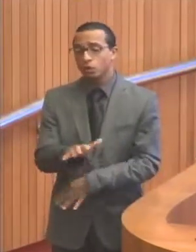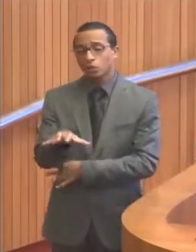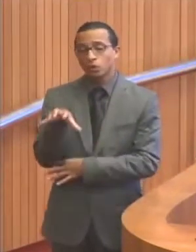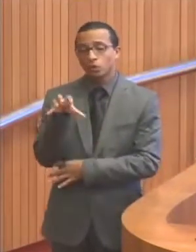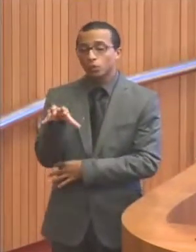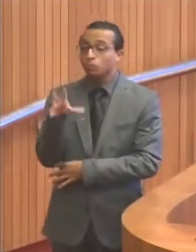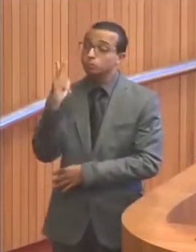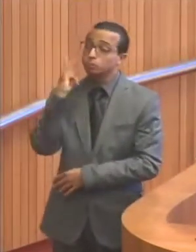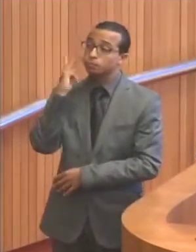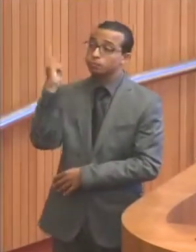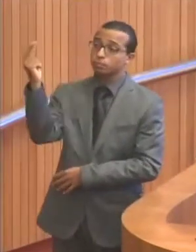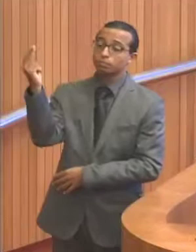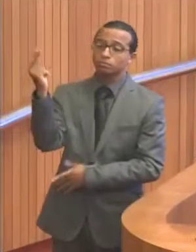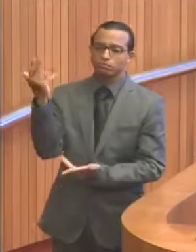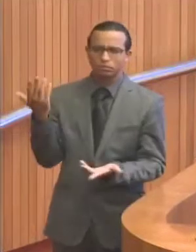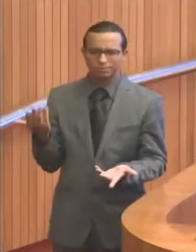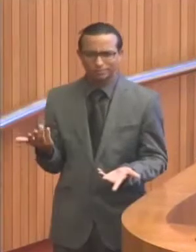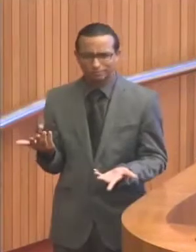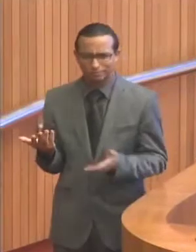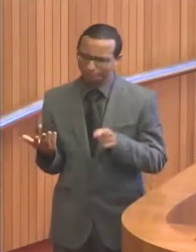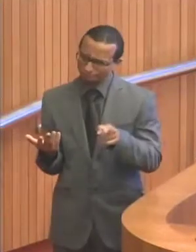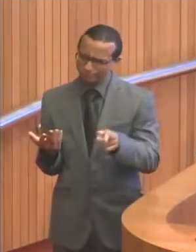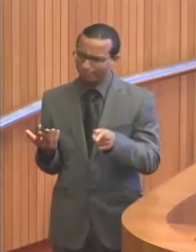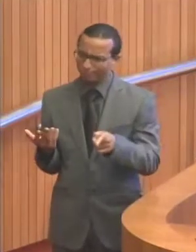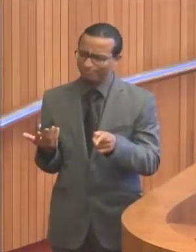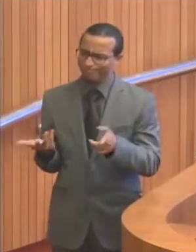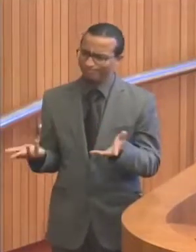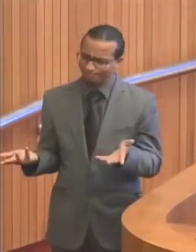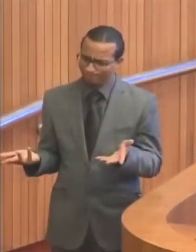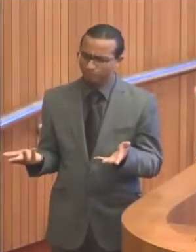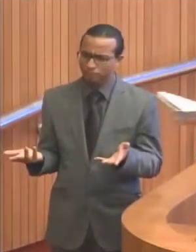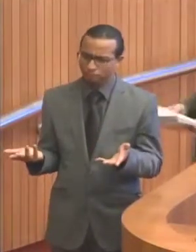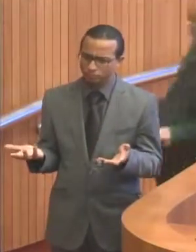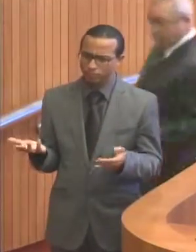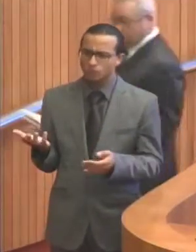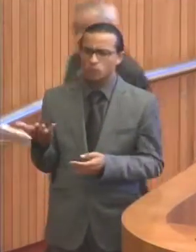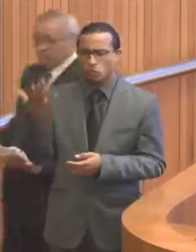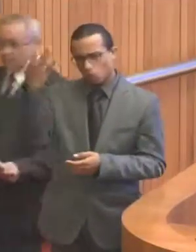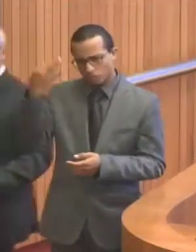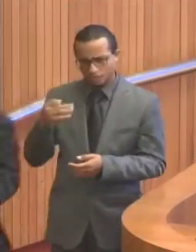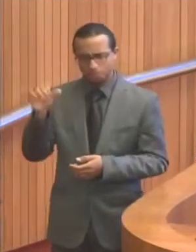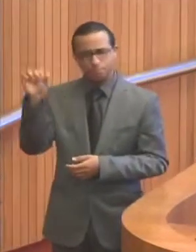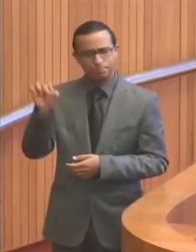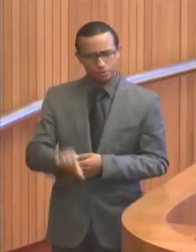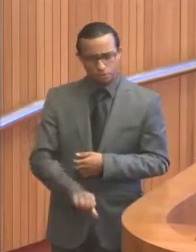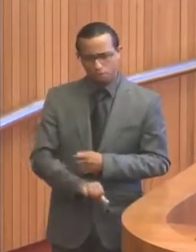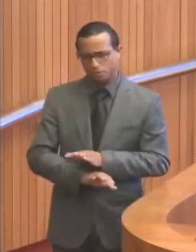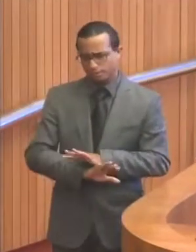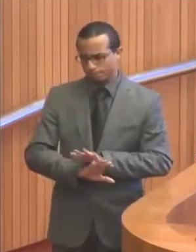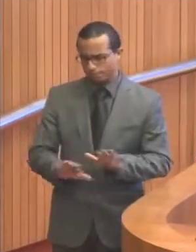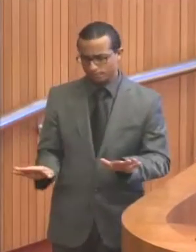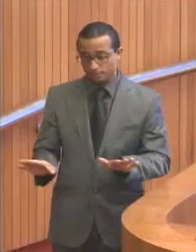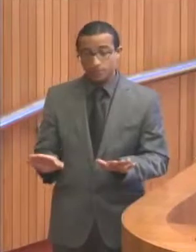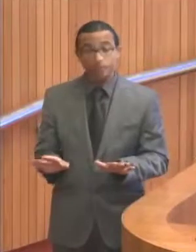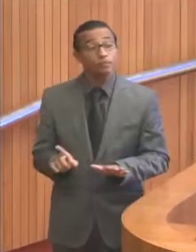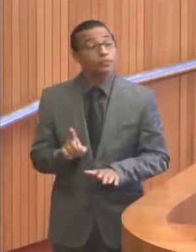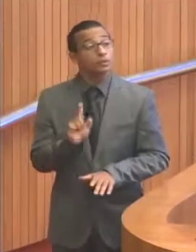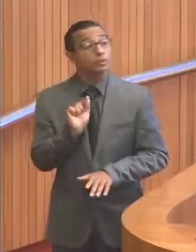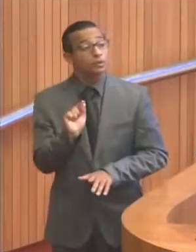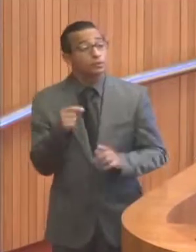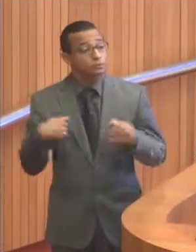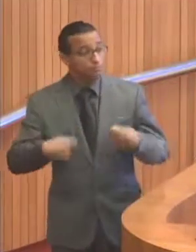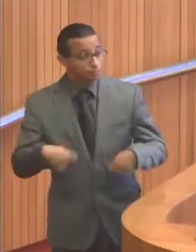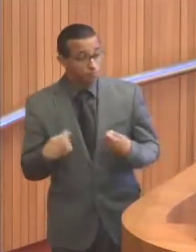ficar tudo do mesmo jeito. Isso é, sem dúvida nenhuma, o pior de tudo. Então é preciso